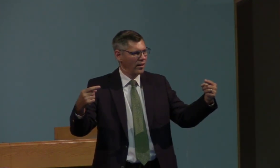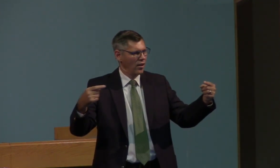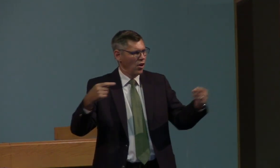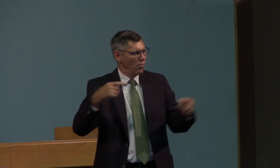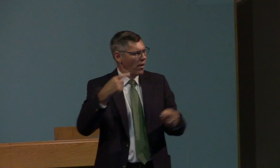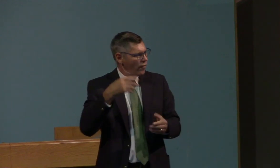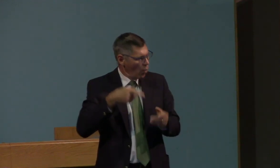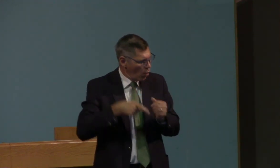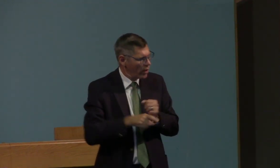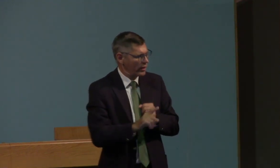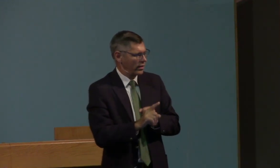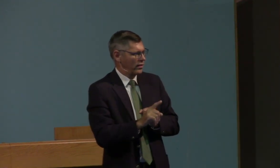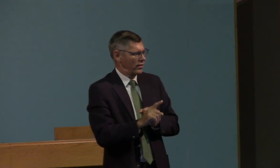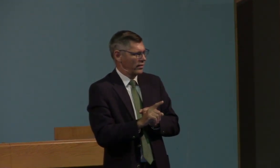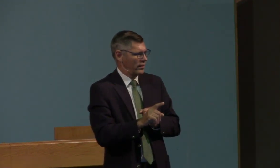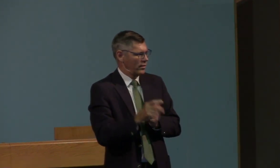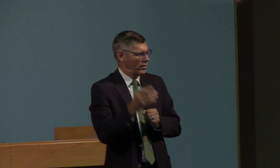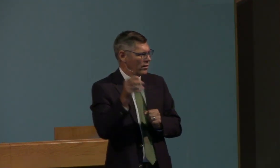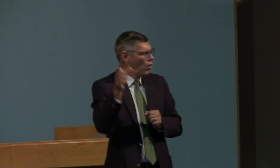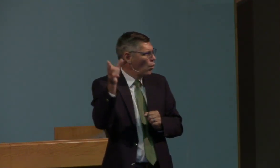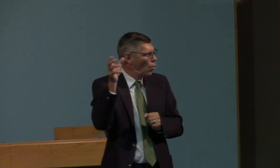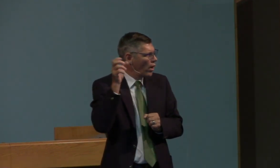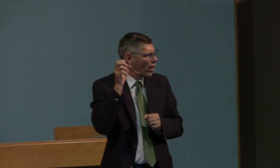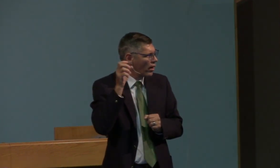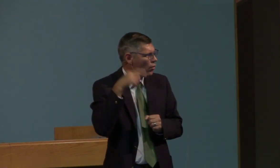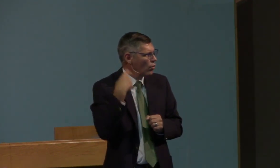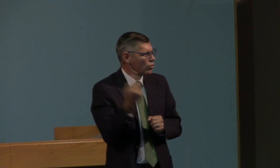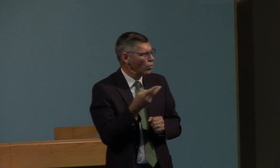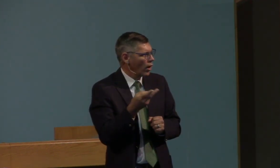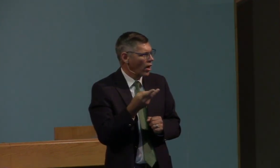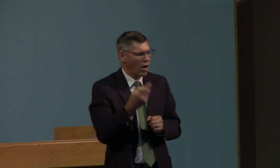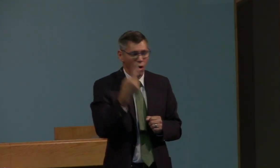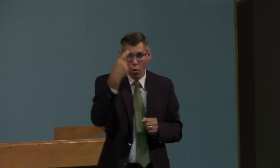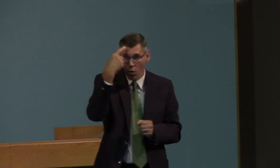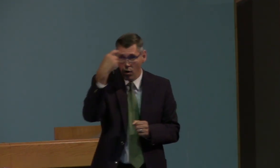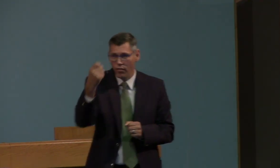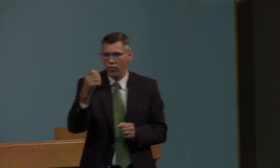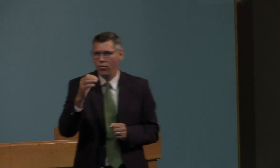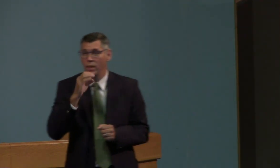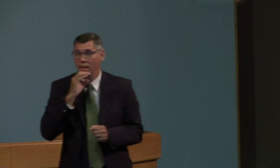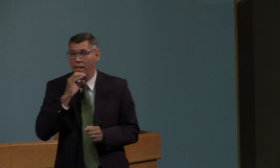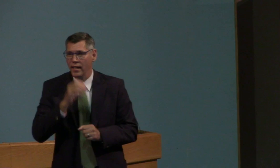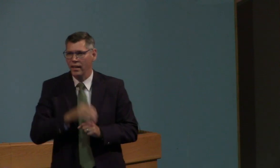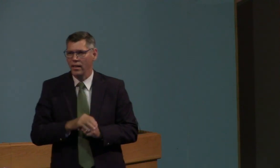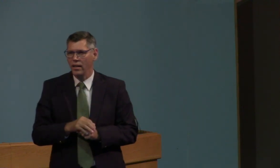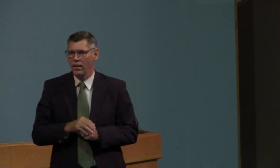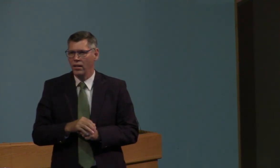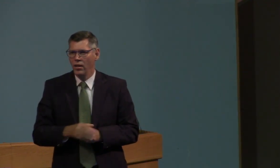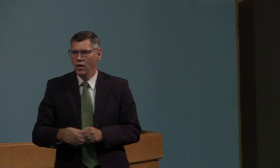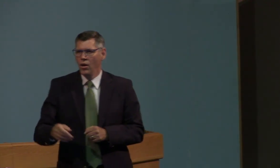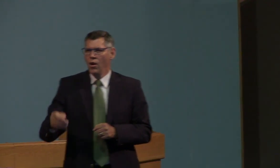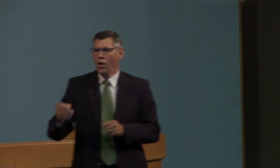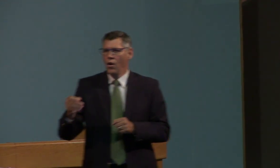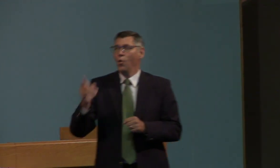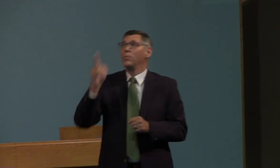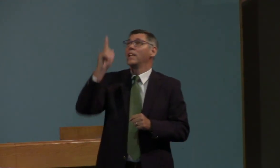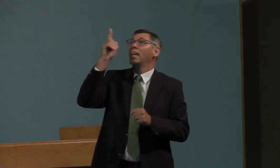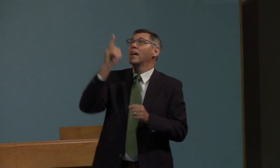Maar vir oggend hoor ons ook, geloof beteken om die Here te